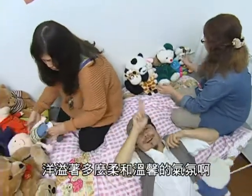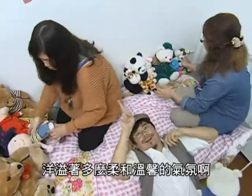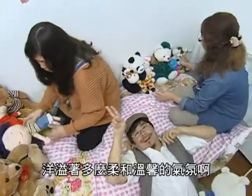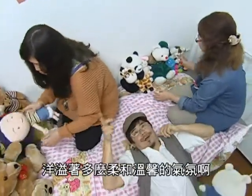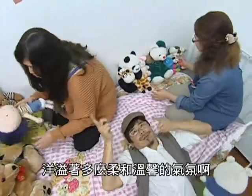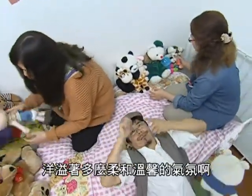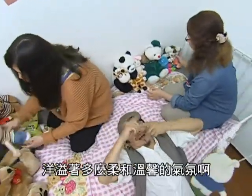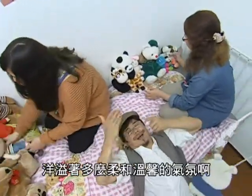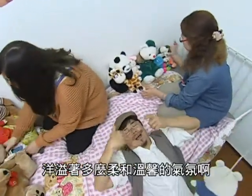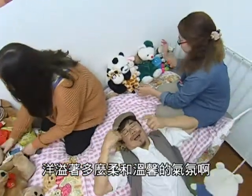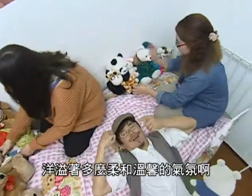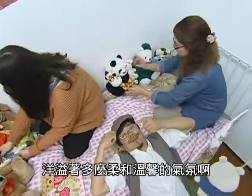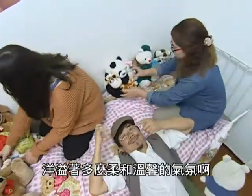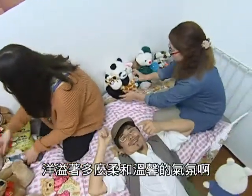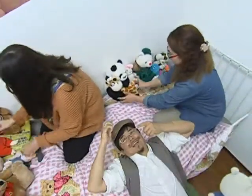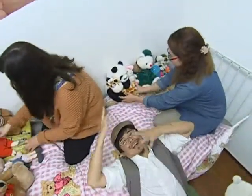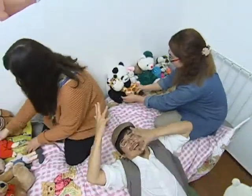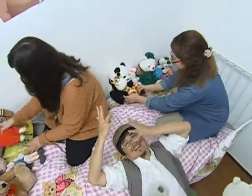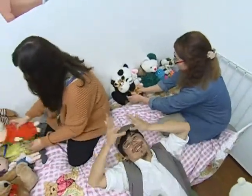馨的气氛啊！哇，嘿